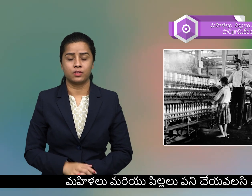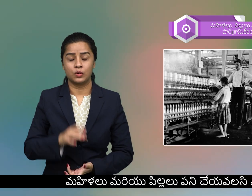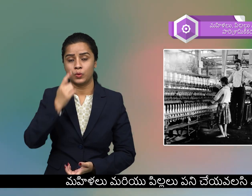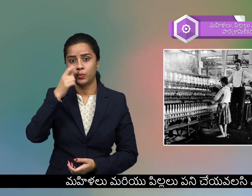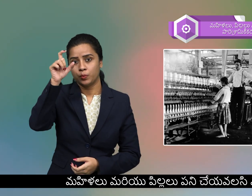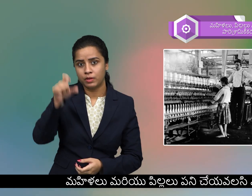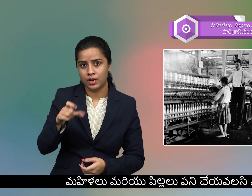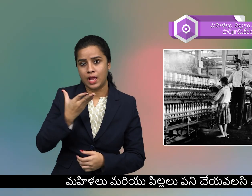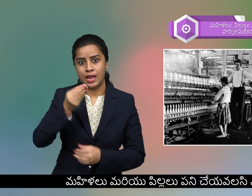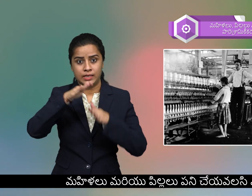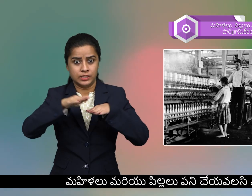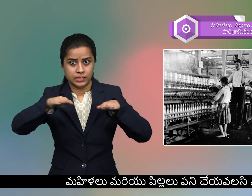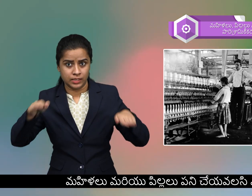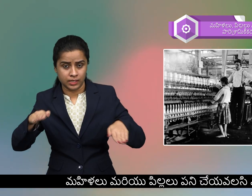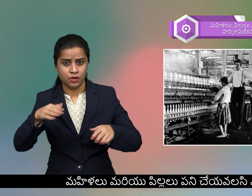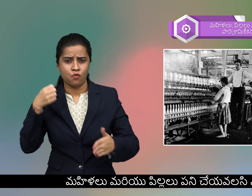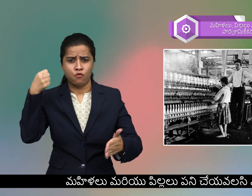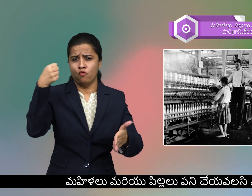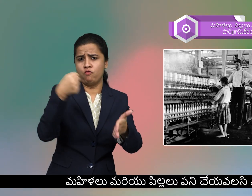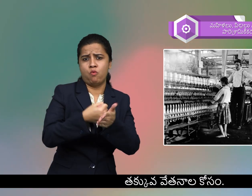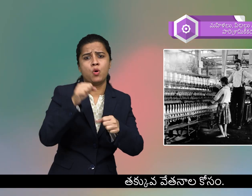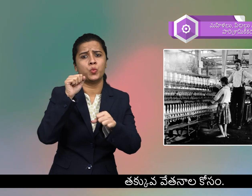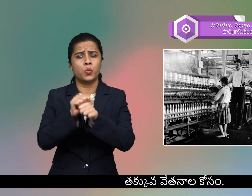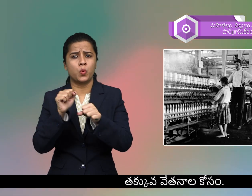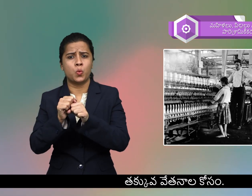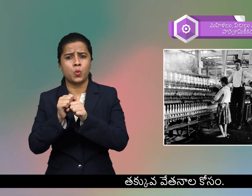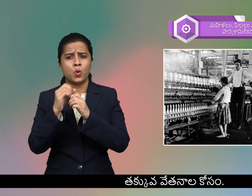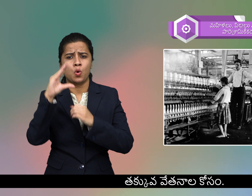మహిళలు మరియు పిల్లలు పనిచేయవలసి వచ్చింది తక్కువ వేతనాల కోసం.